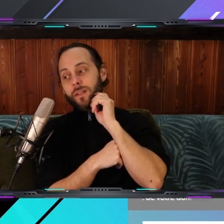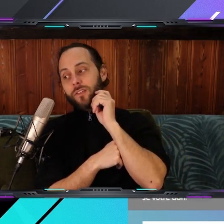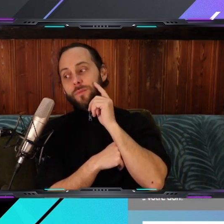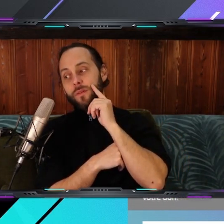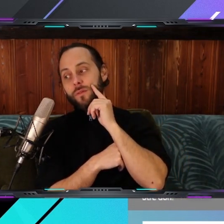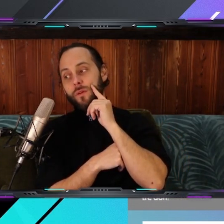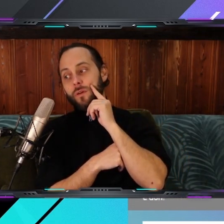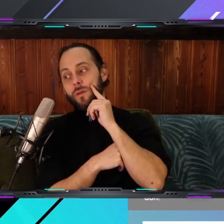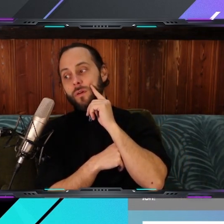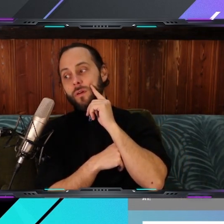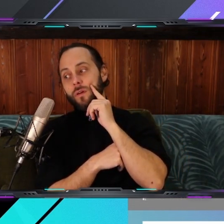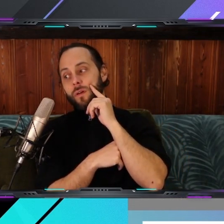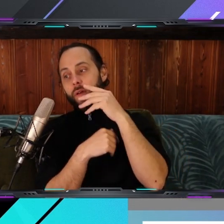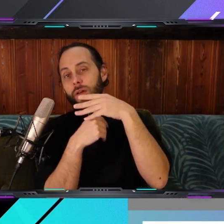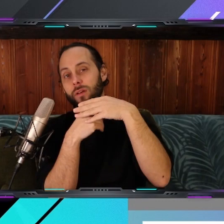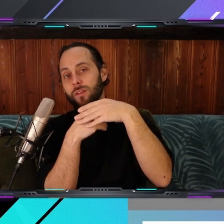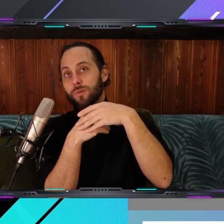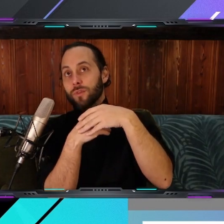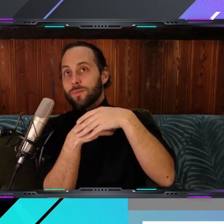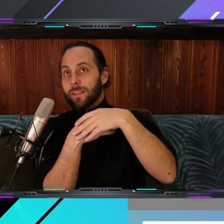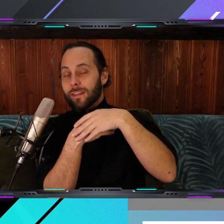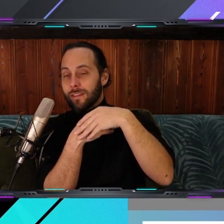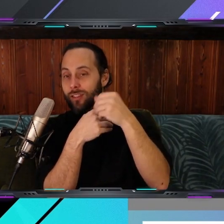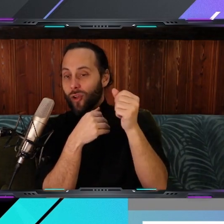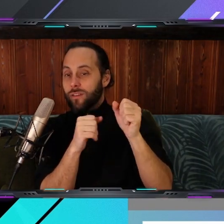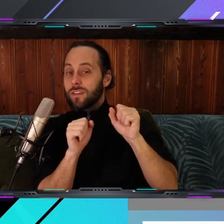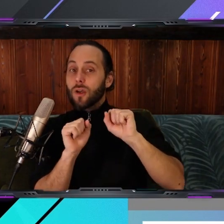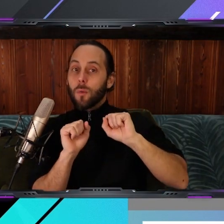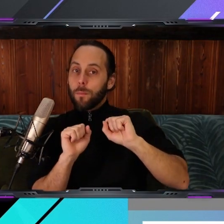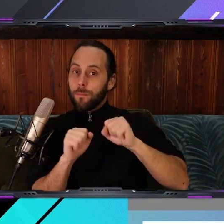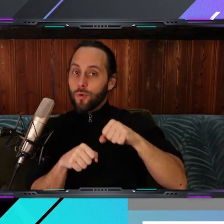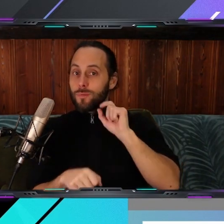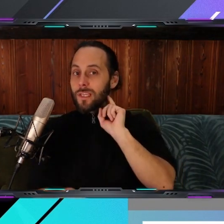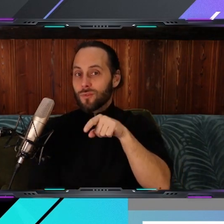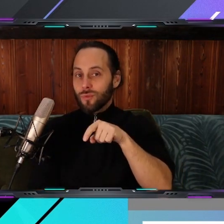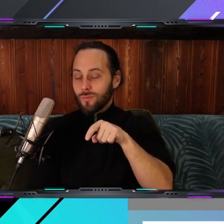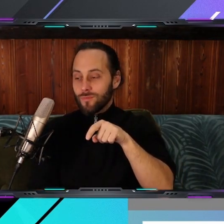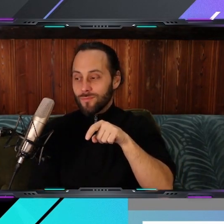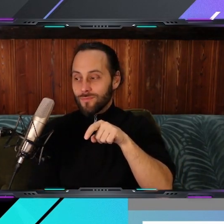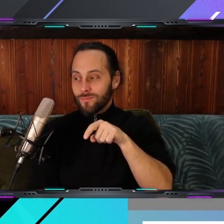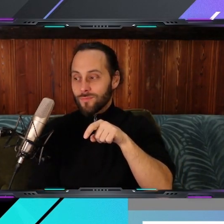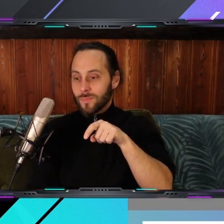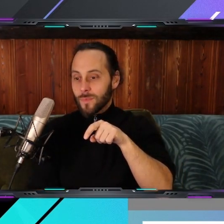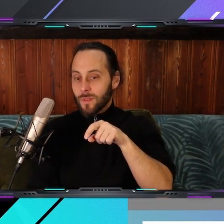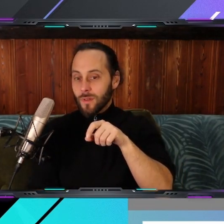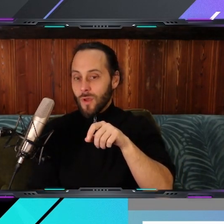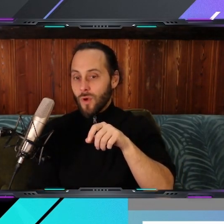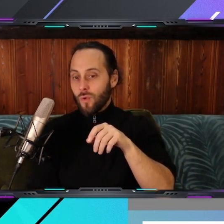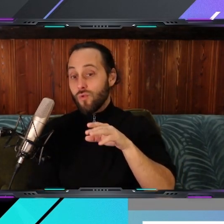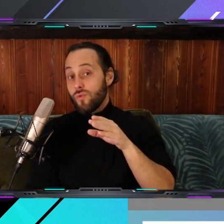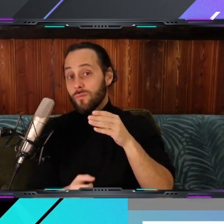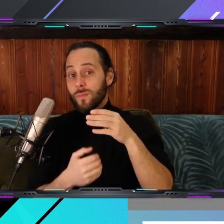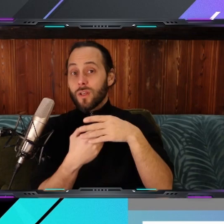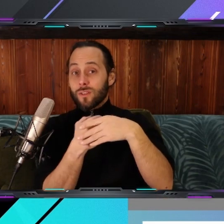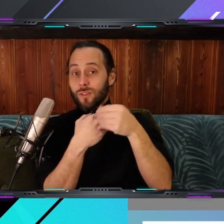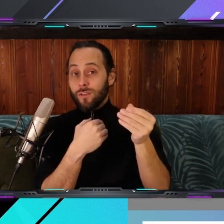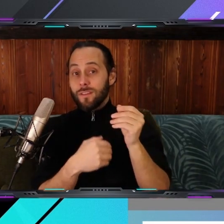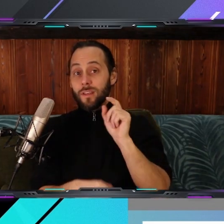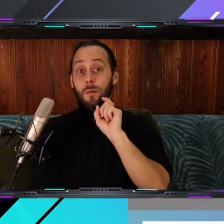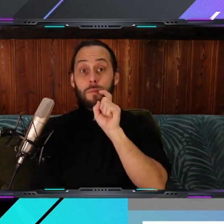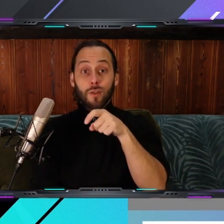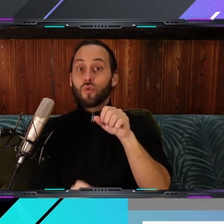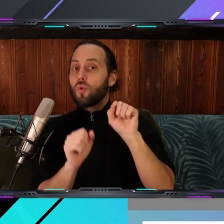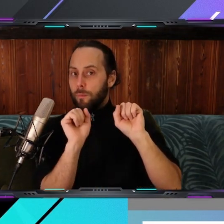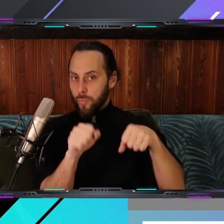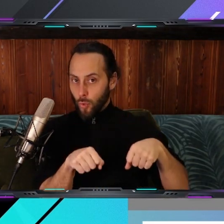Ah, c'est là que je suis pas sûr. Je pense que je mettrais sortir peu bientôt. Ou